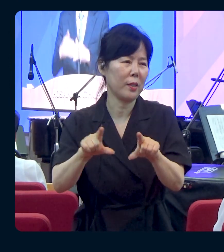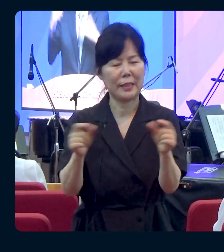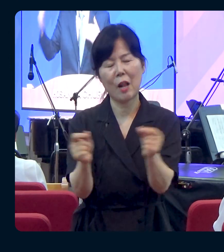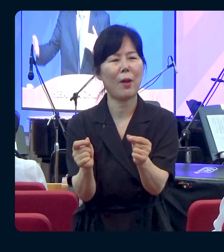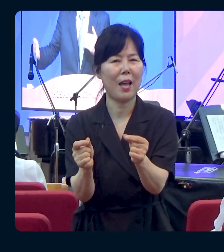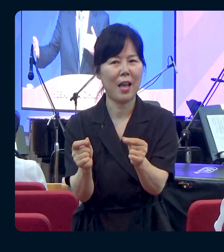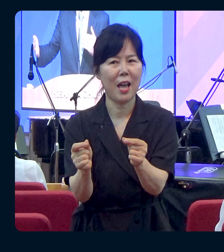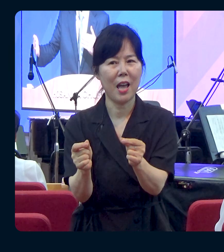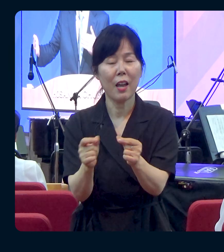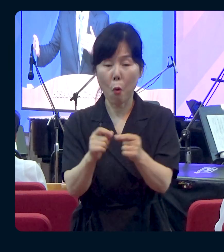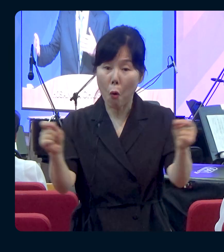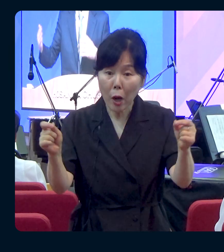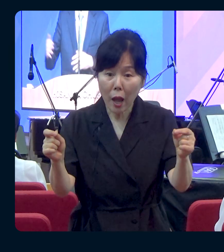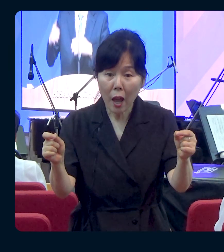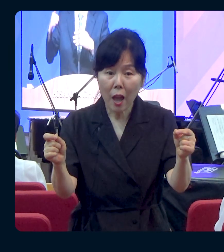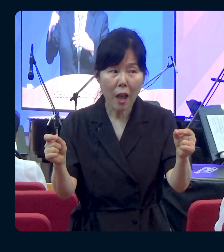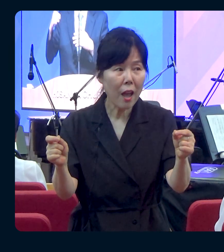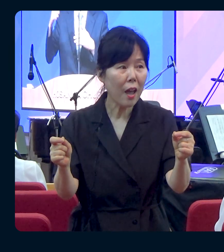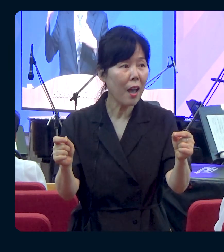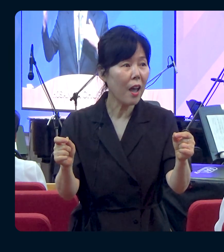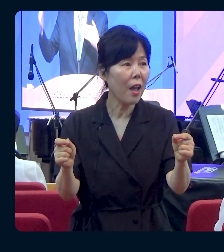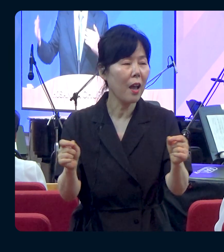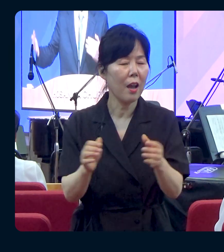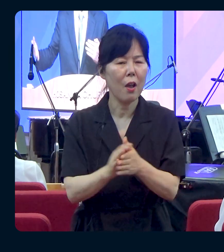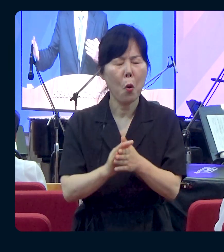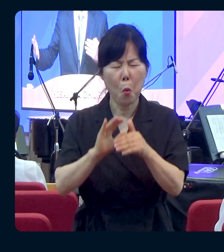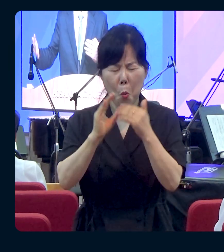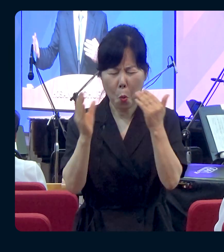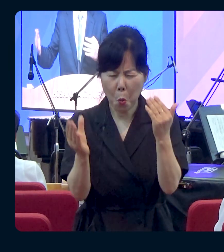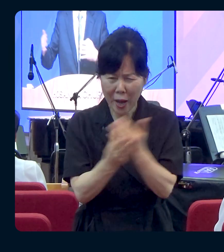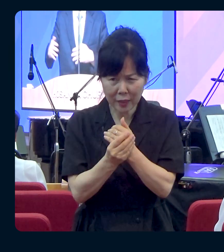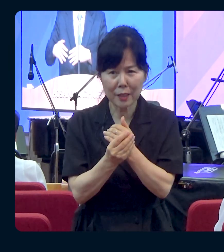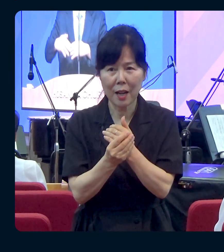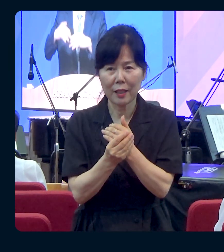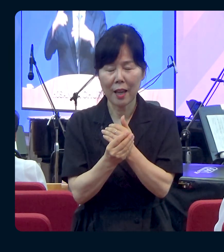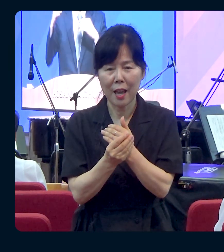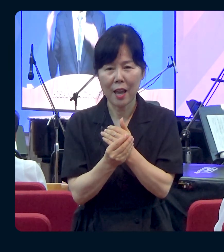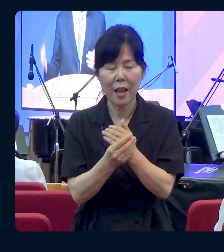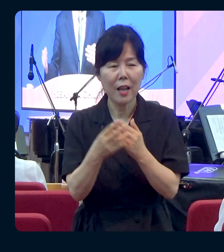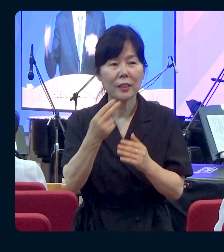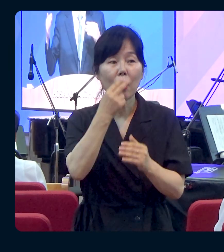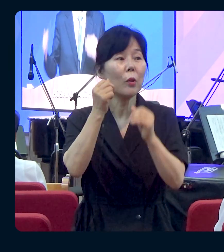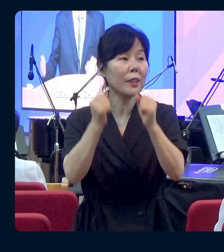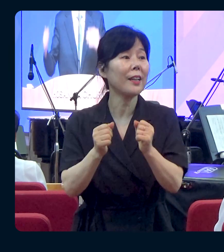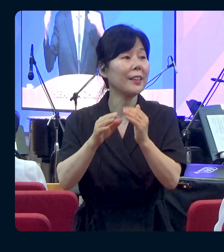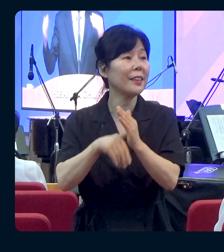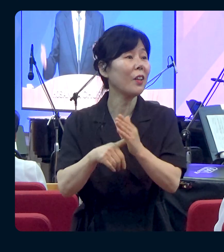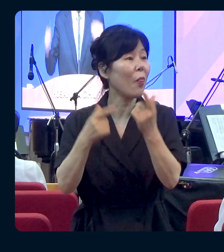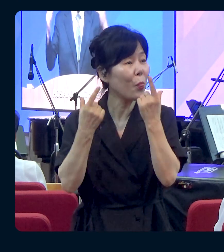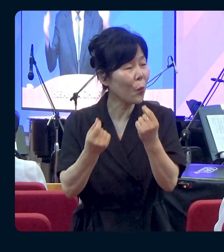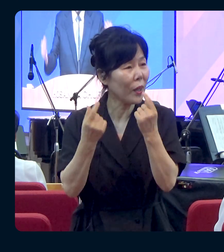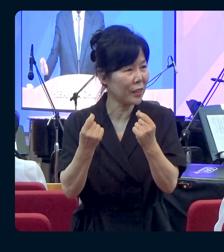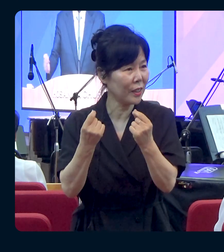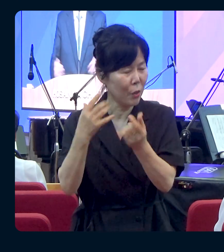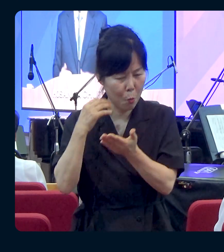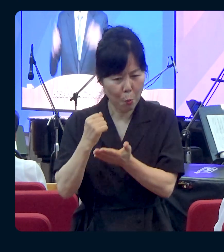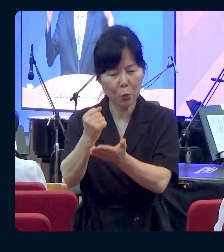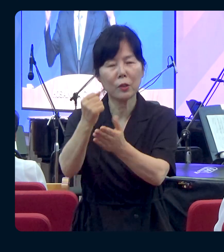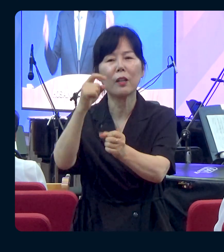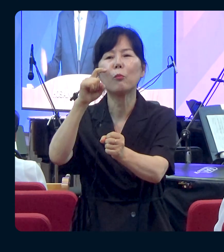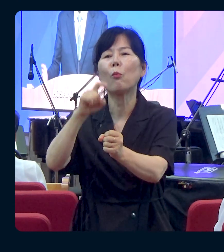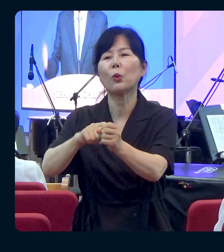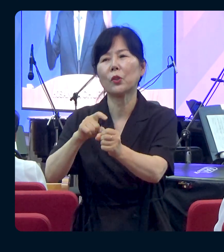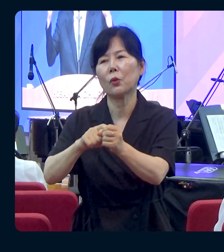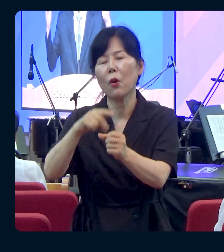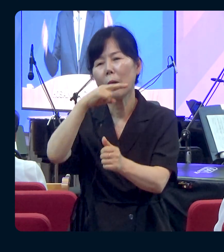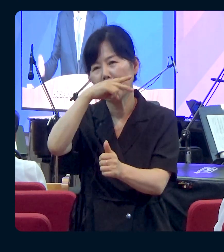얘기냐면, 오래 걸린다는 얘기 무슨 얘기냐? 그만큼 완벽하게 살아있는 거와 거의 같이 그런 식으로 만든다, 그런 뜻이겠죠.